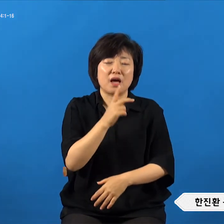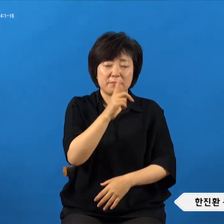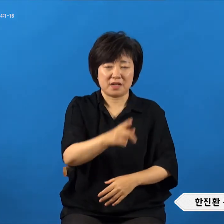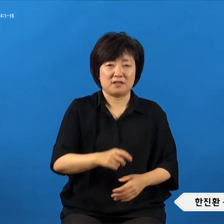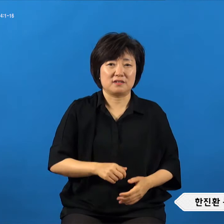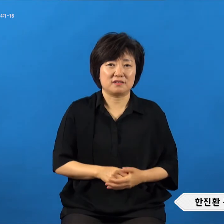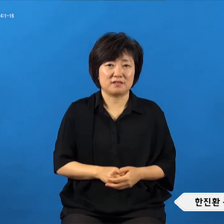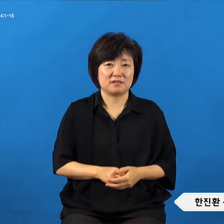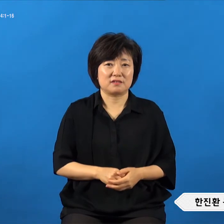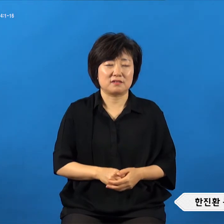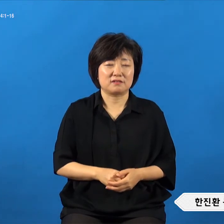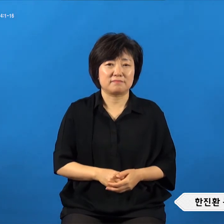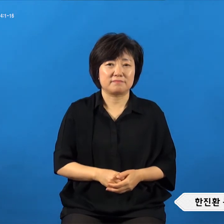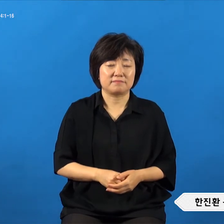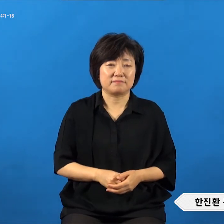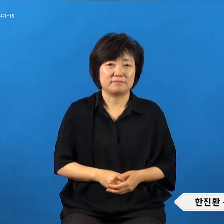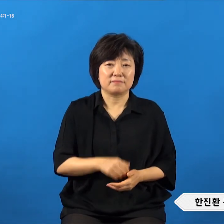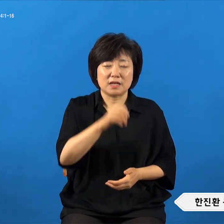말했습니다.